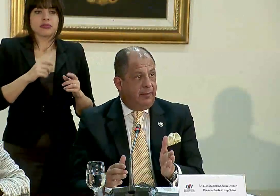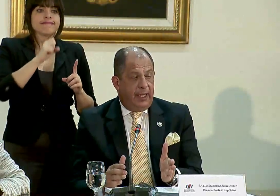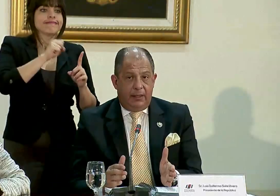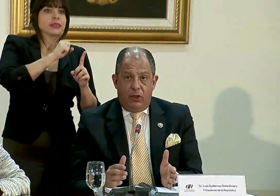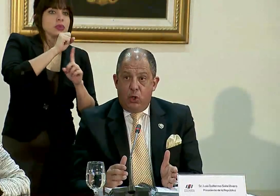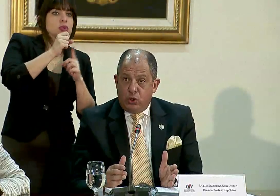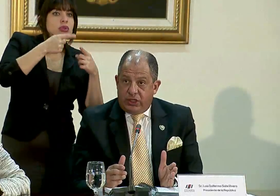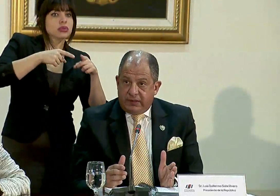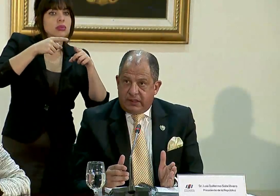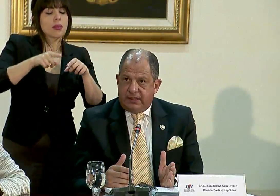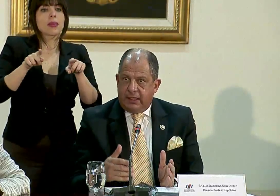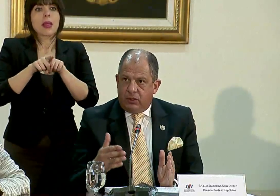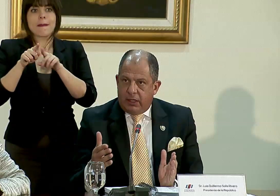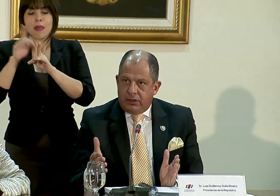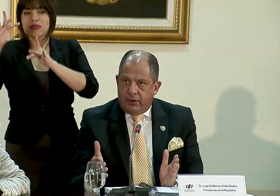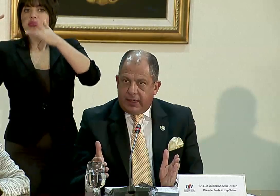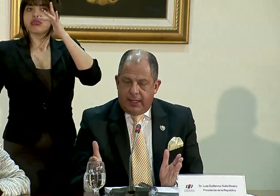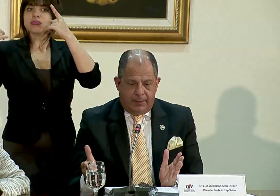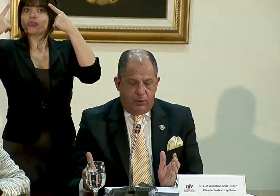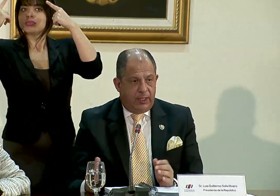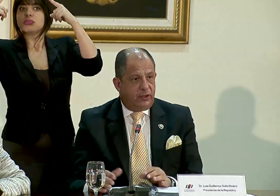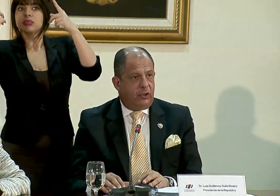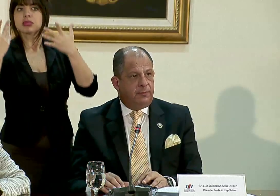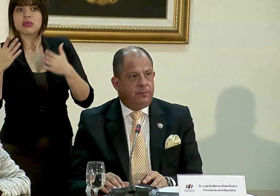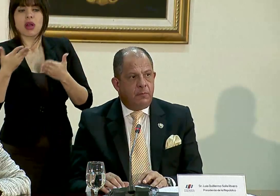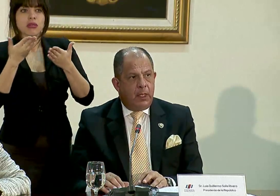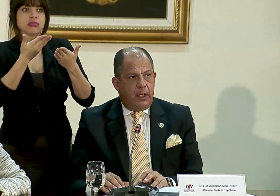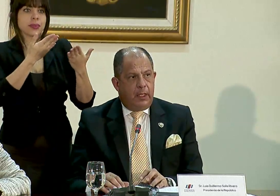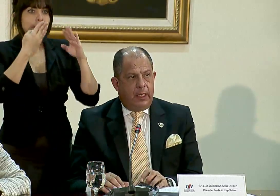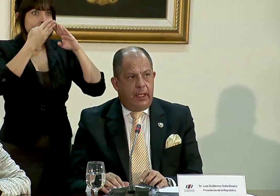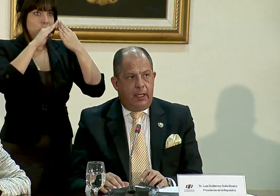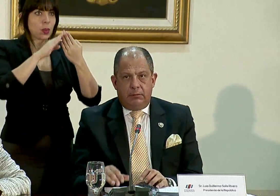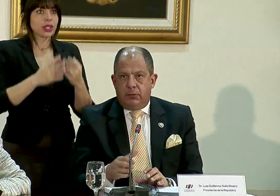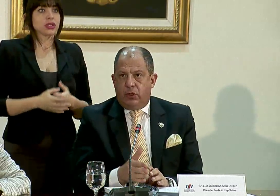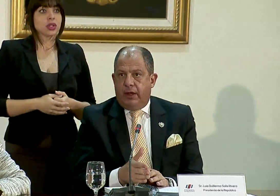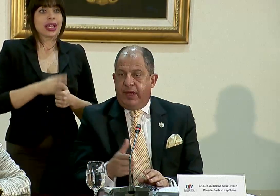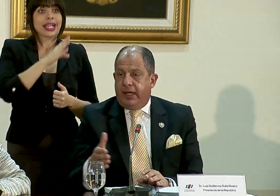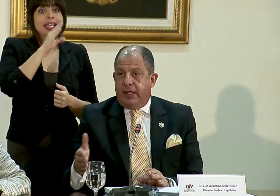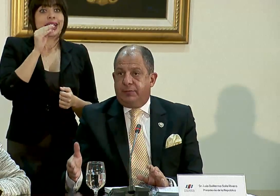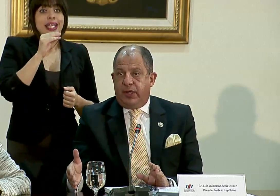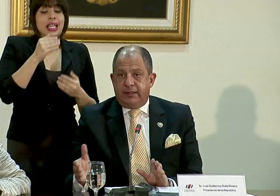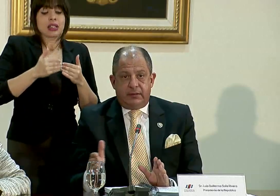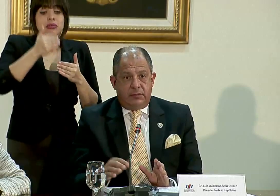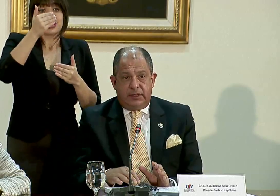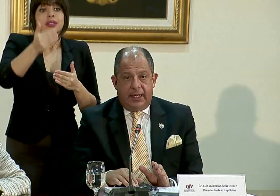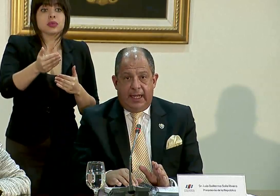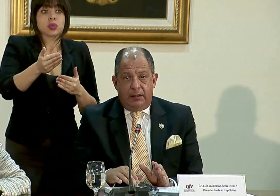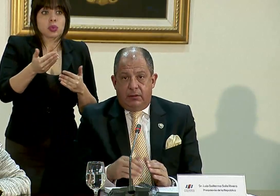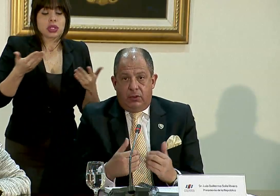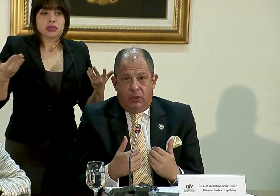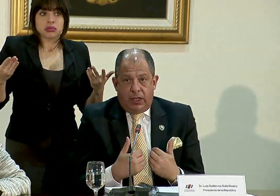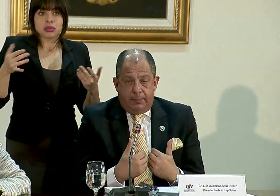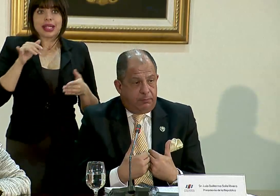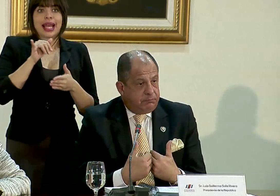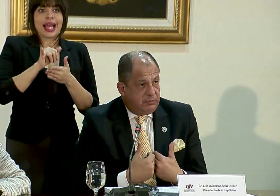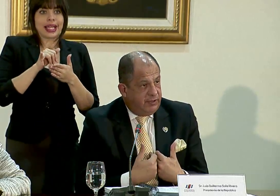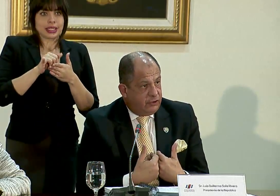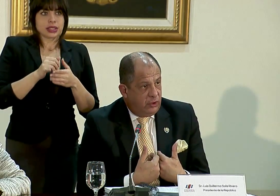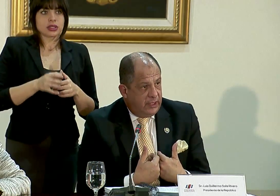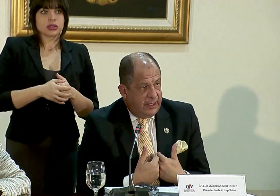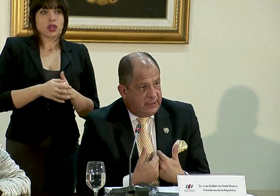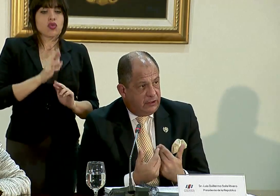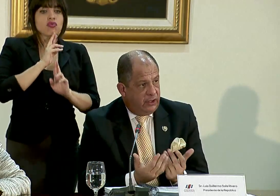y también luces que se han logrado llevar a la población y lo que viene después será lo que